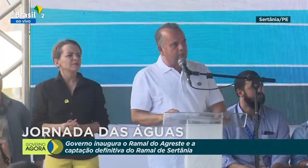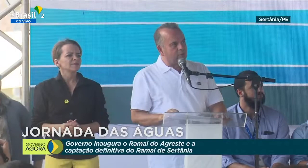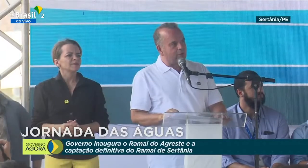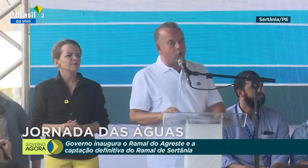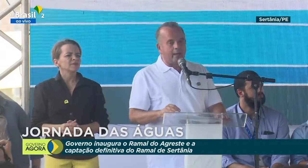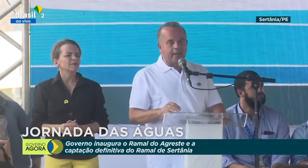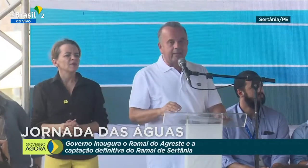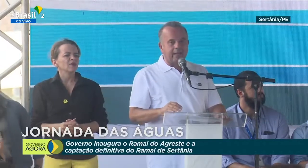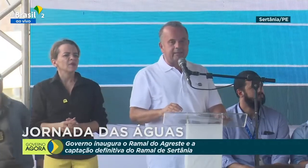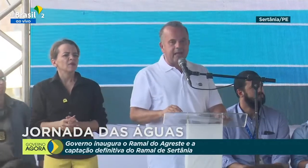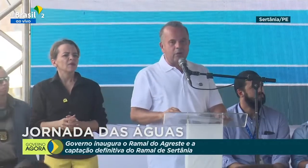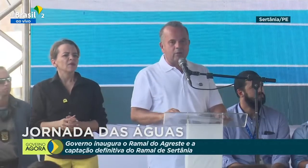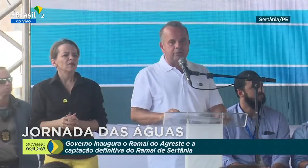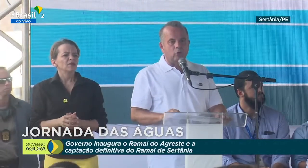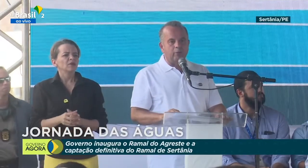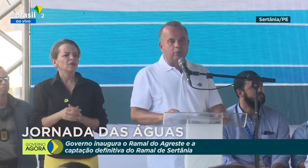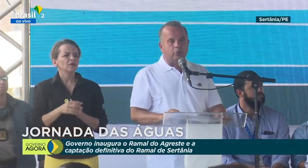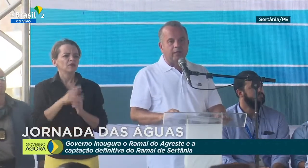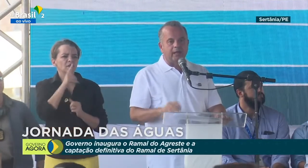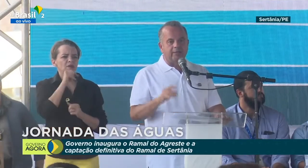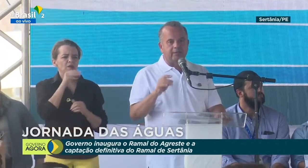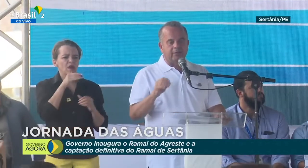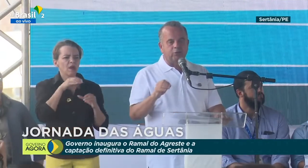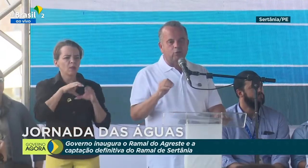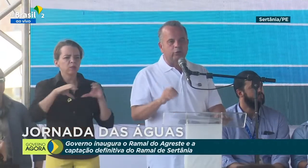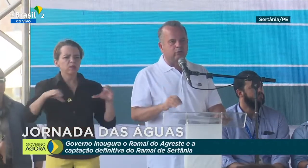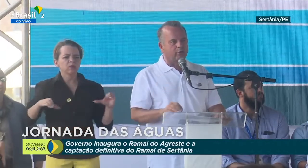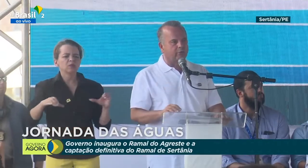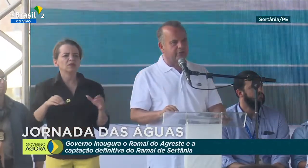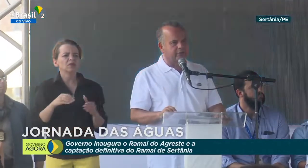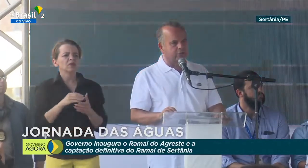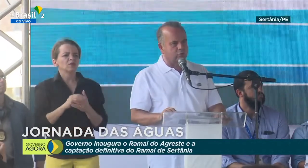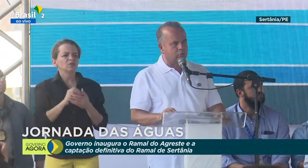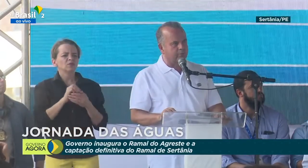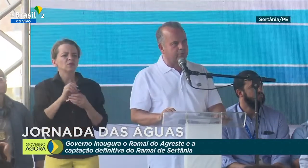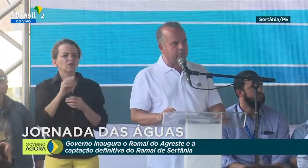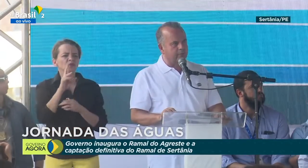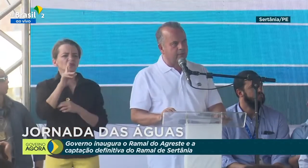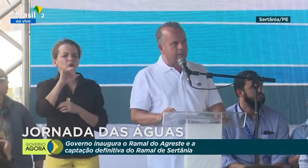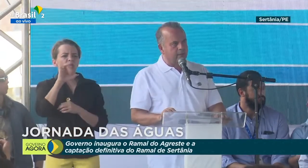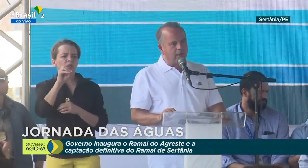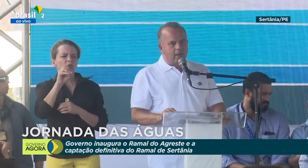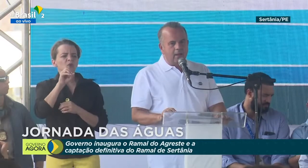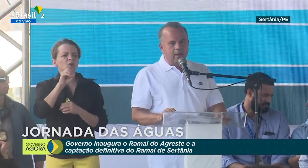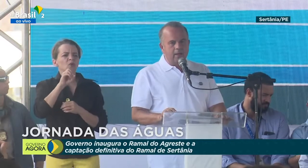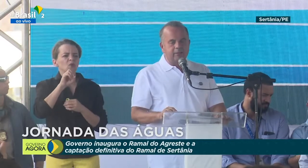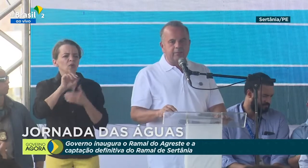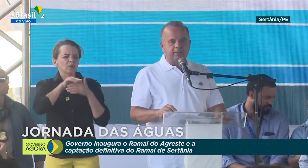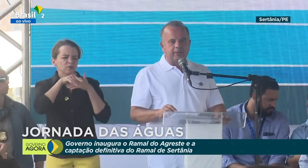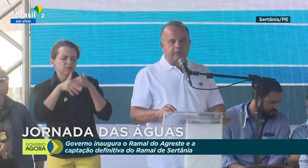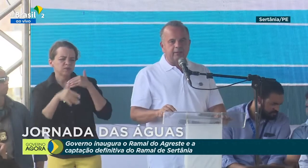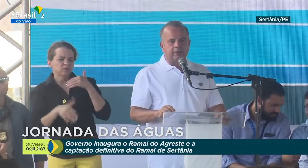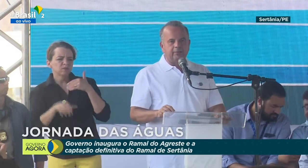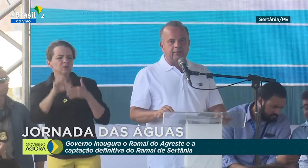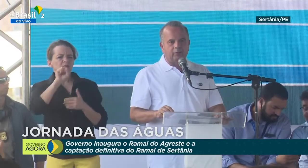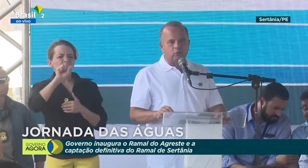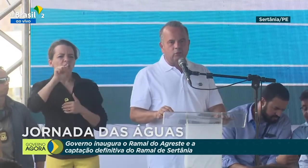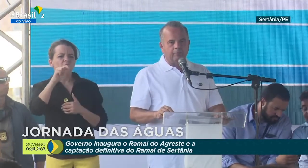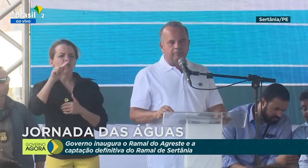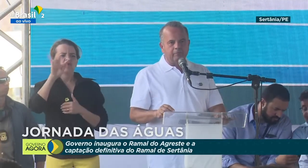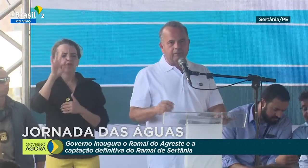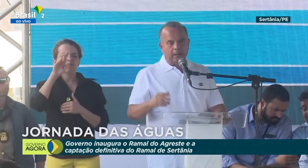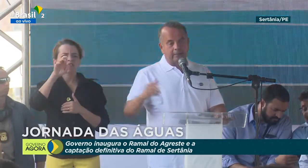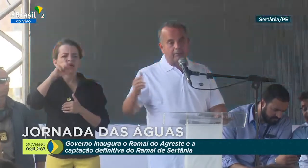que faz uma jornada das águas, que começou na nascente do Rio São Francisco. Esse presidente tem